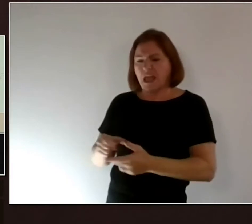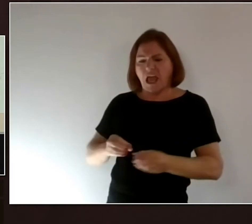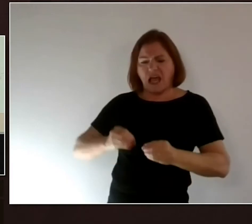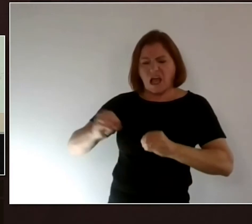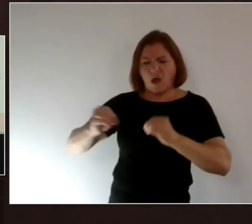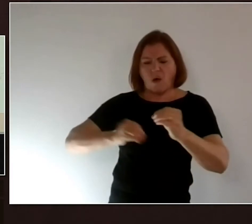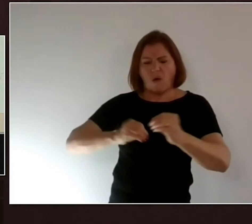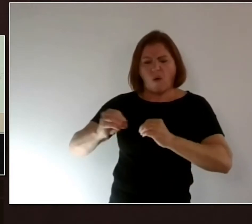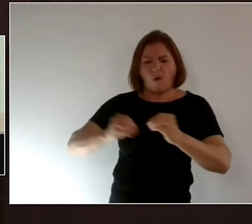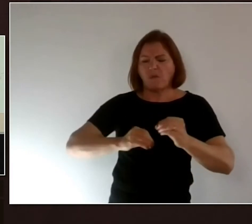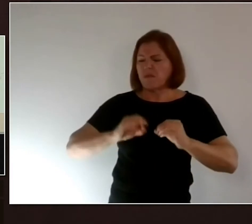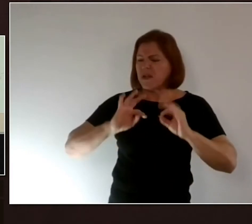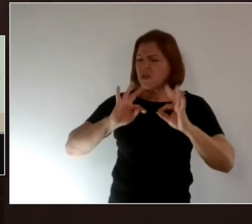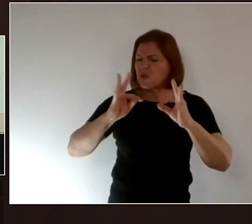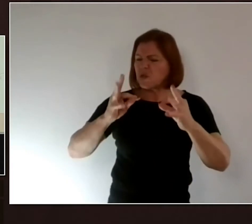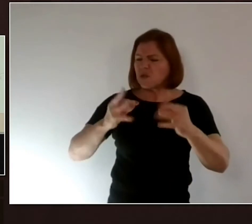serão